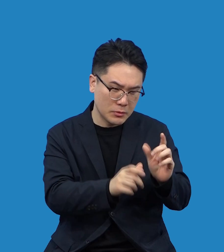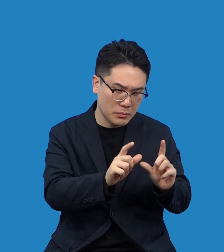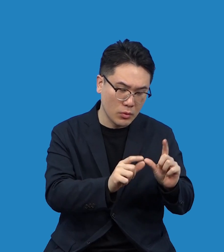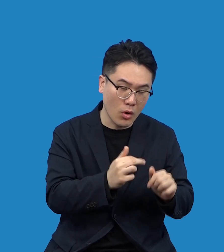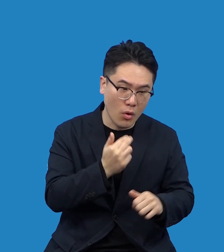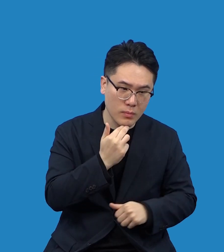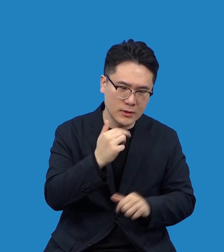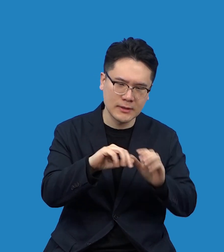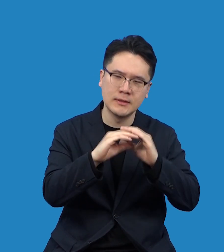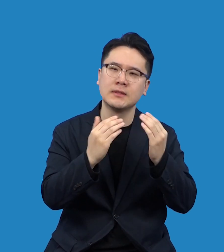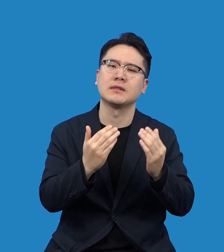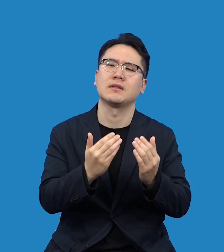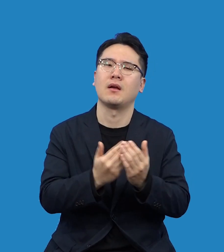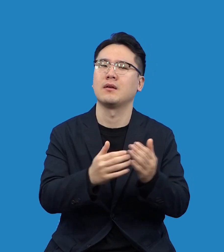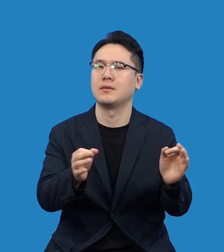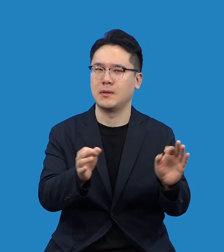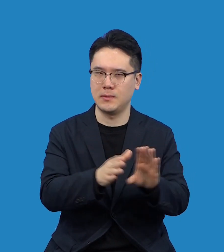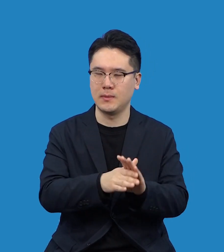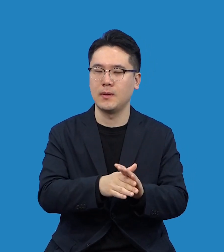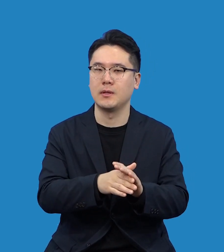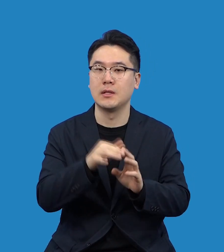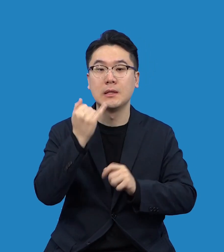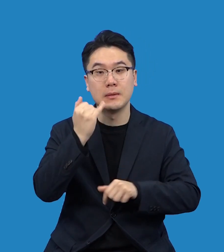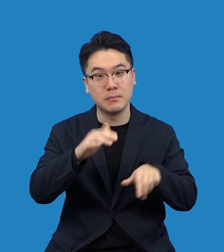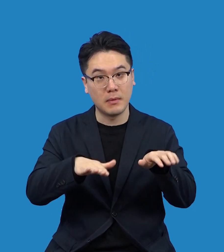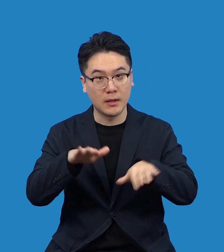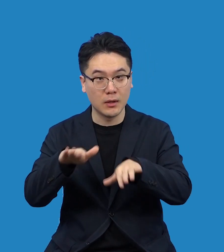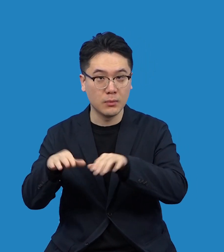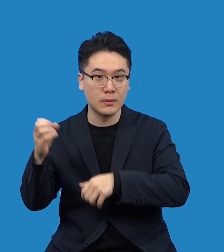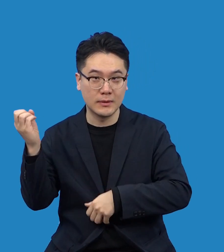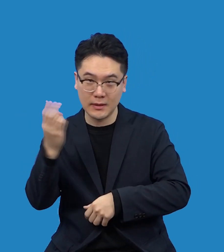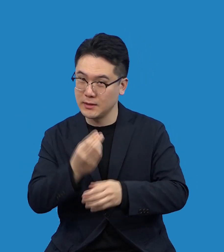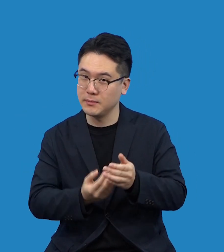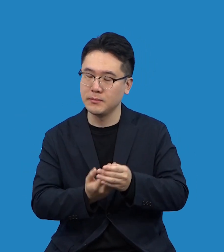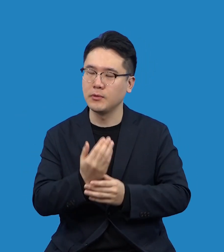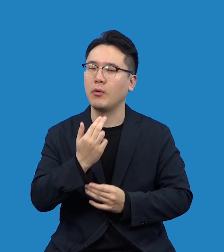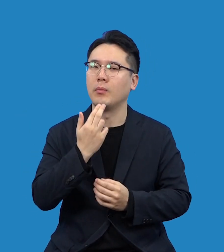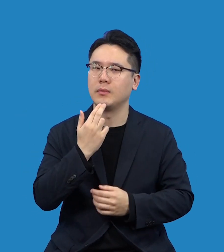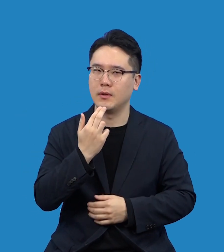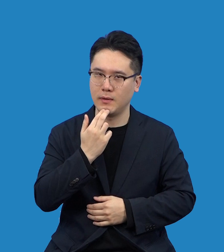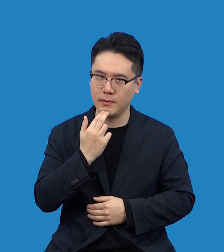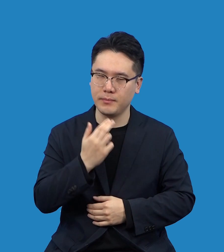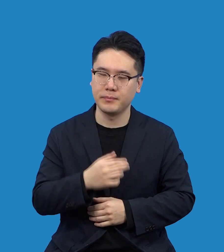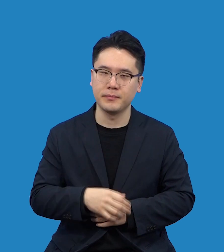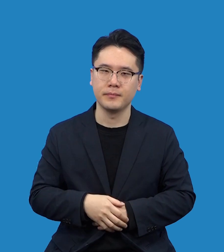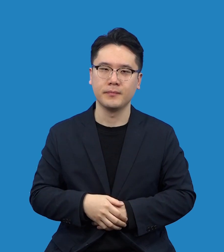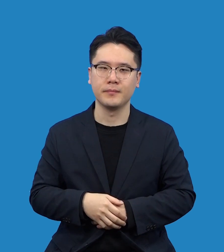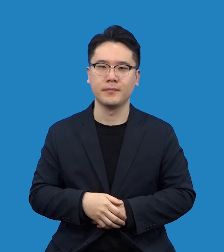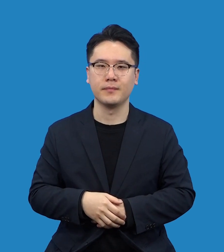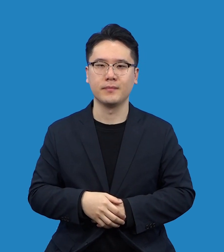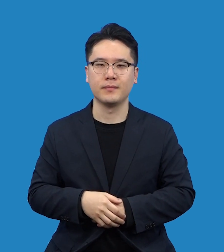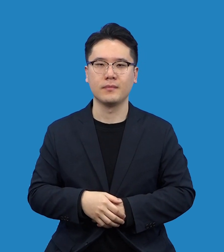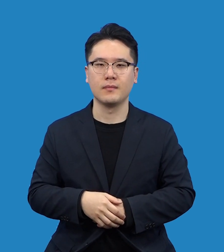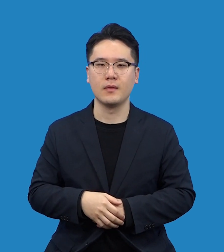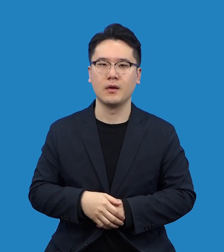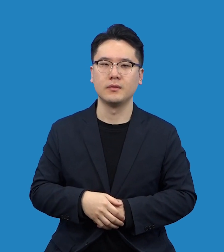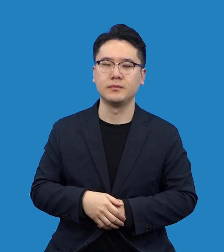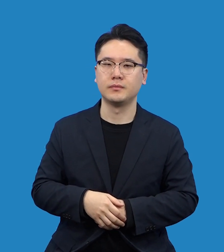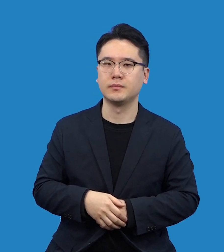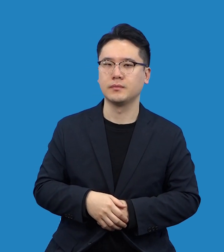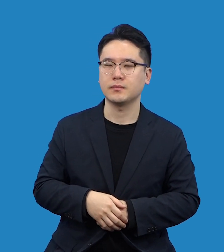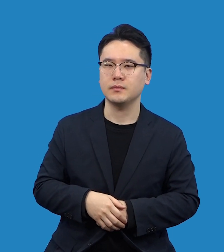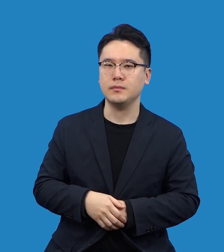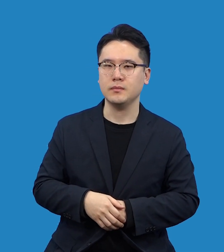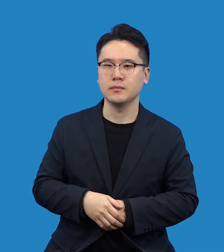거예요. 바다도 다시 있지 않더라. 여기 바다라고 하는 말은 뭐 우리 동해나 서해나